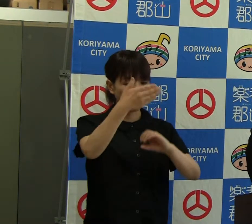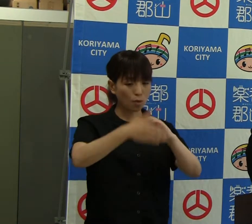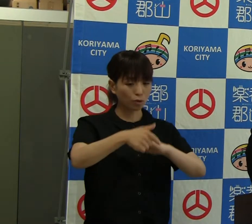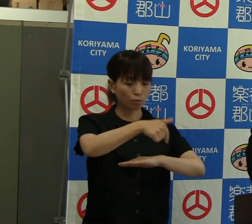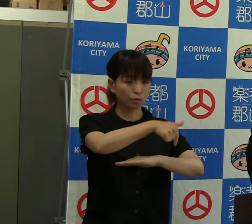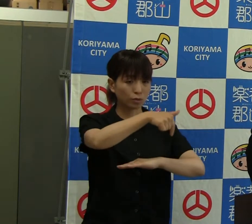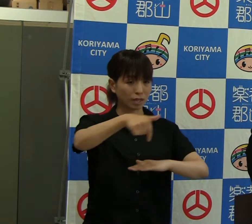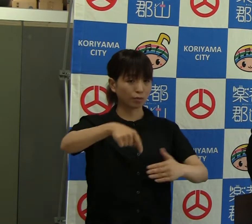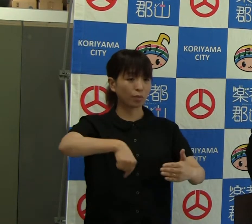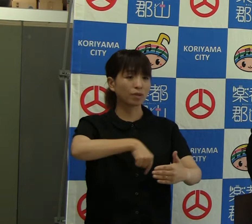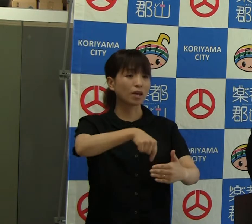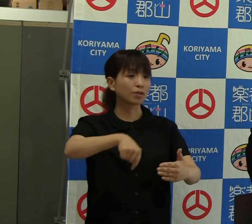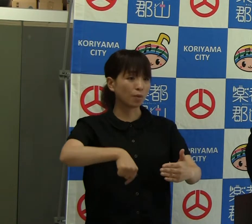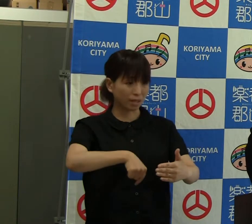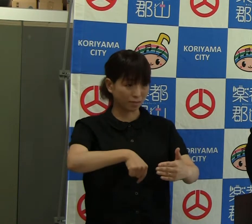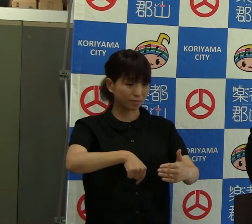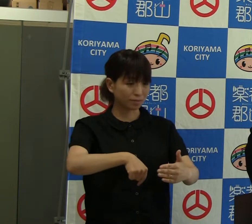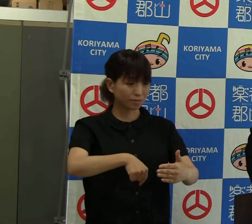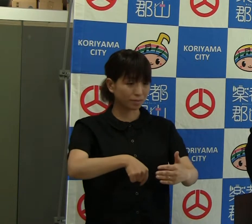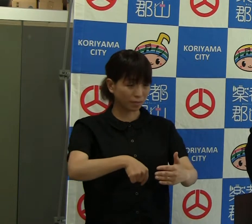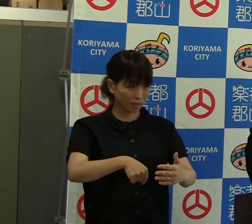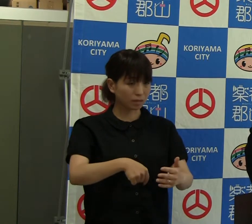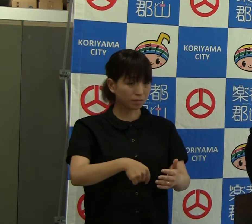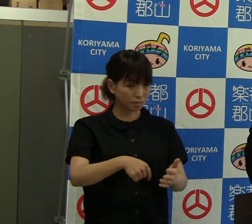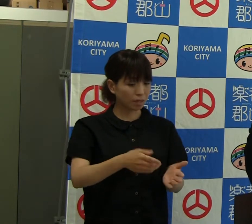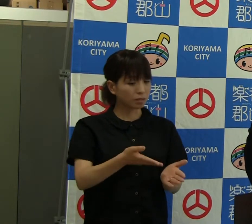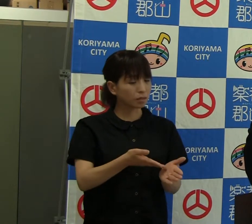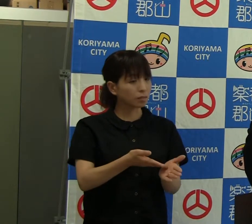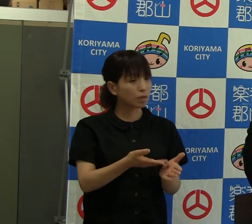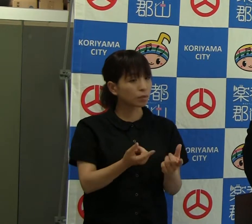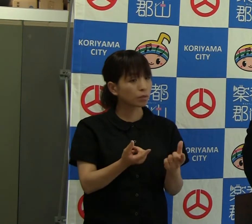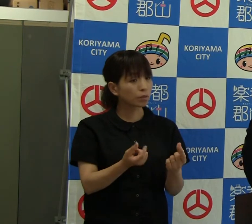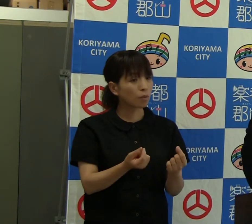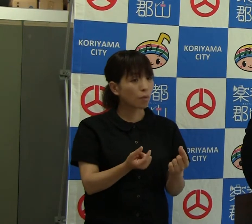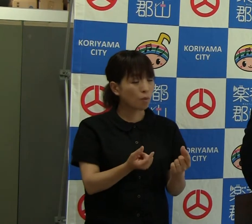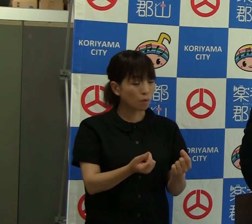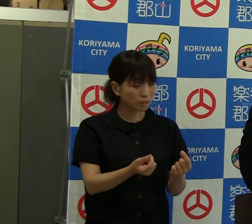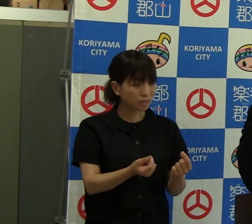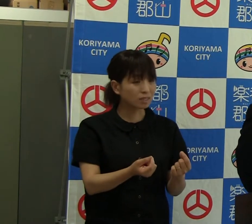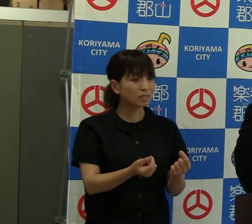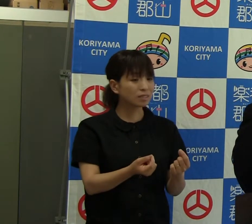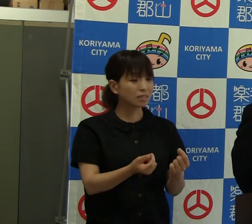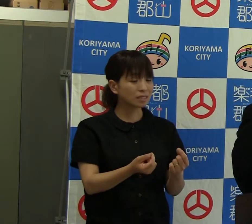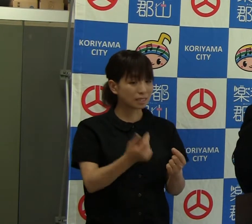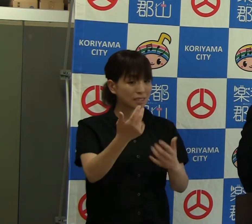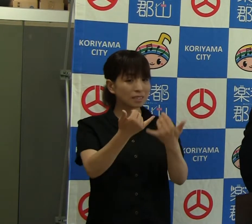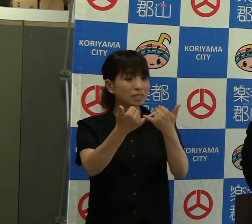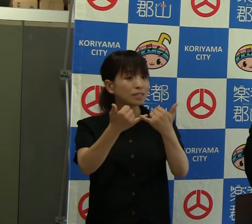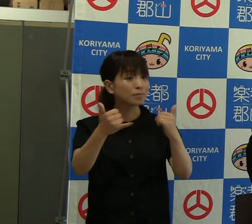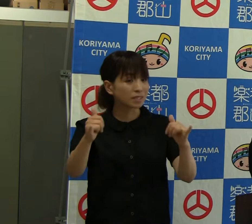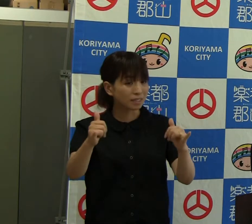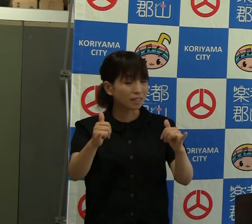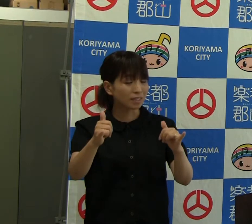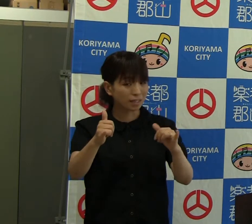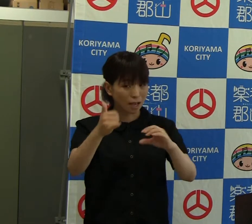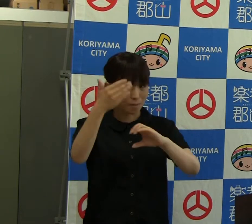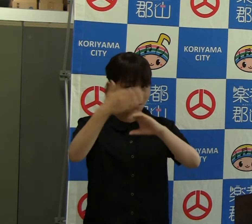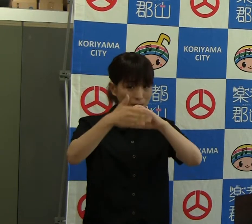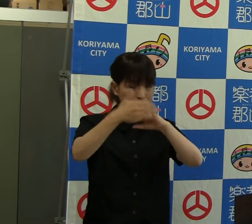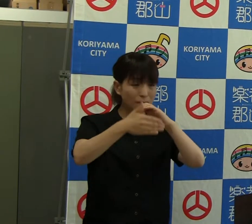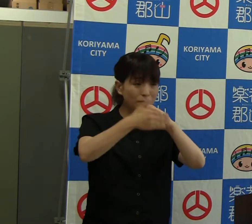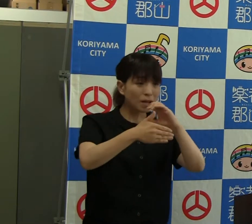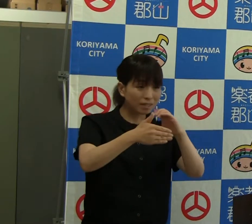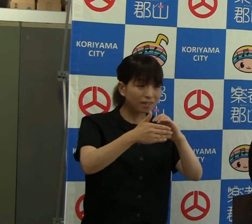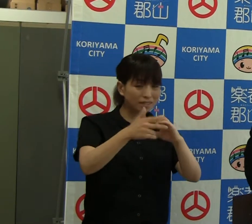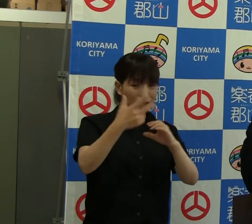けども、説明した通り、こう市民がフォトジャーナリストとなってもらって、まあ、市の魅力とかを発信して